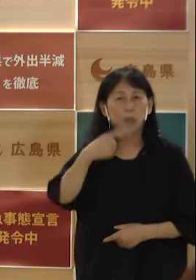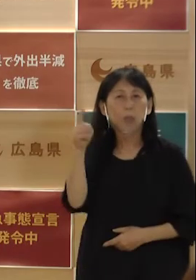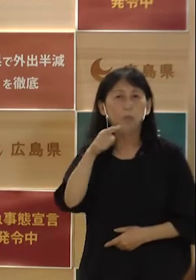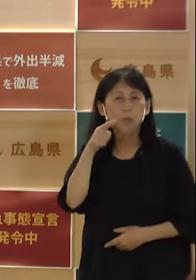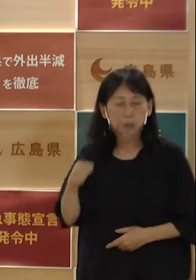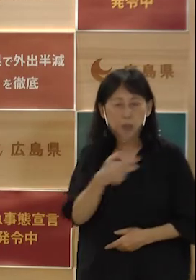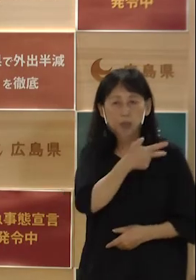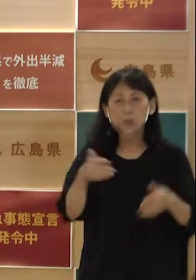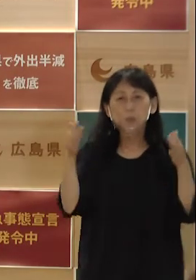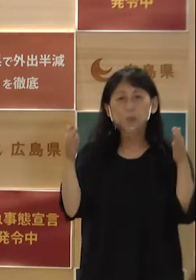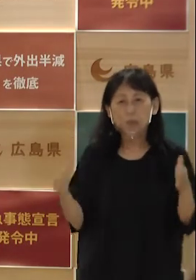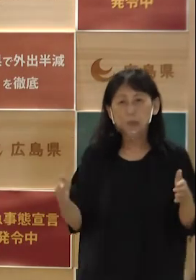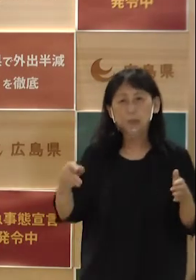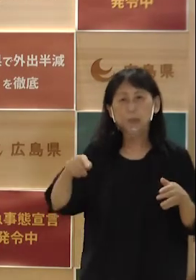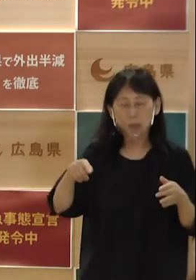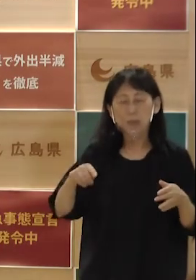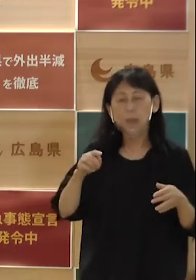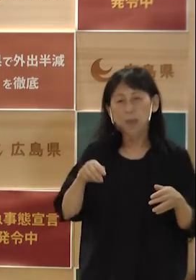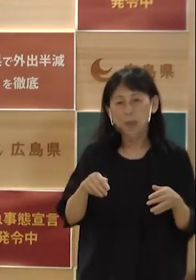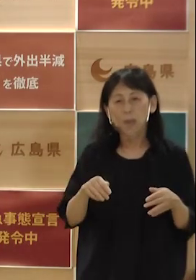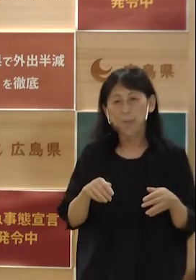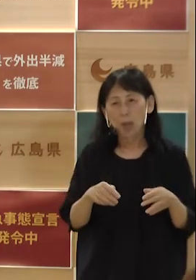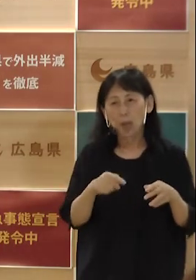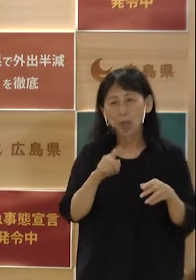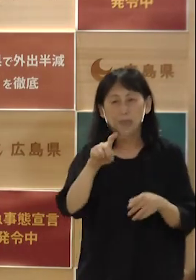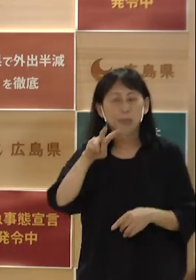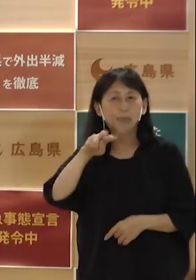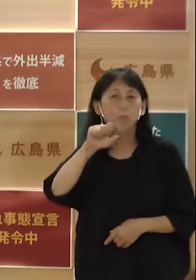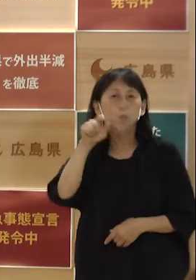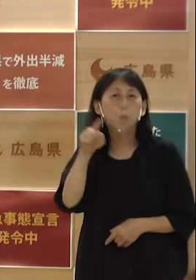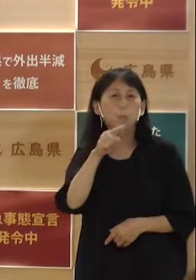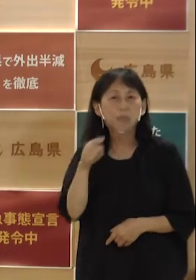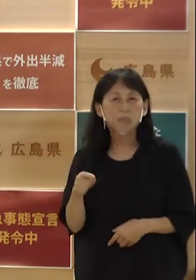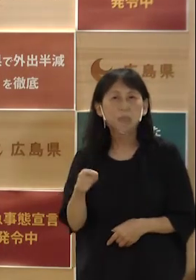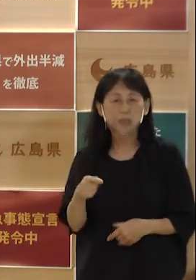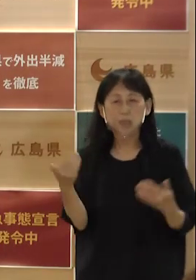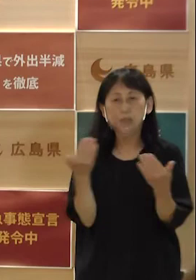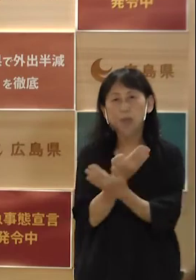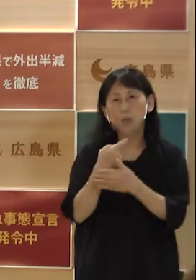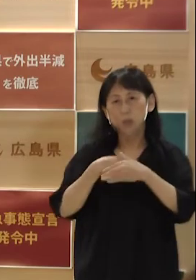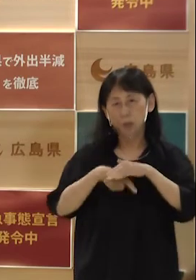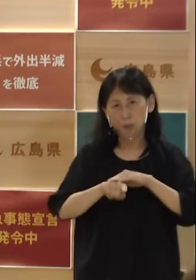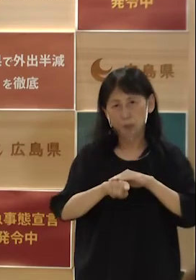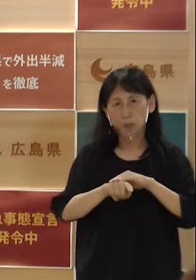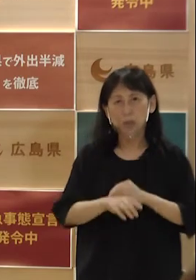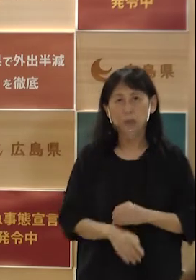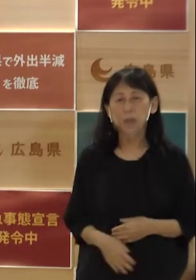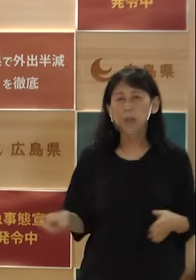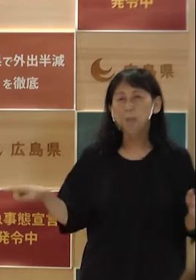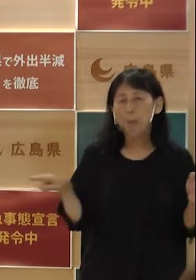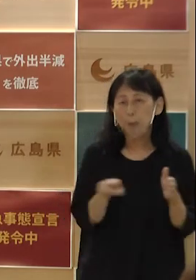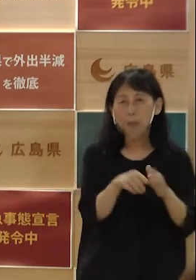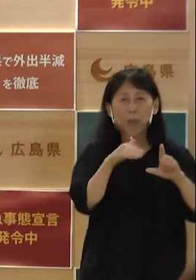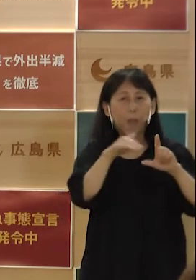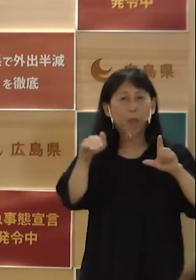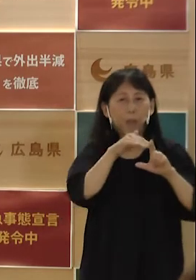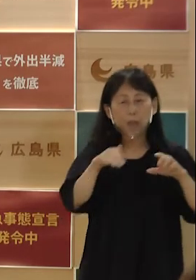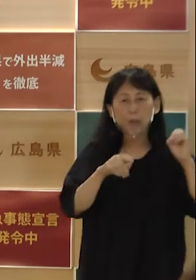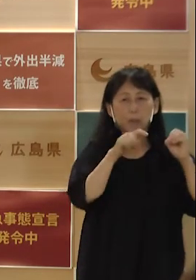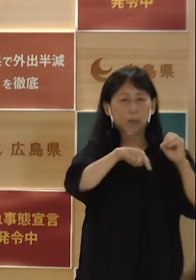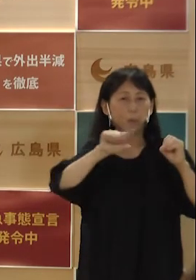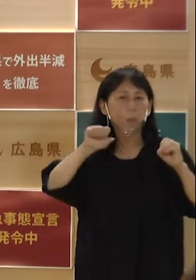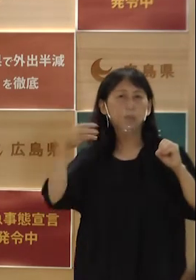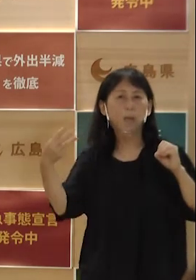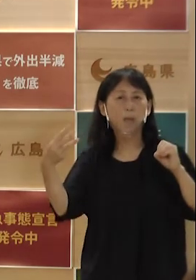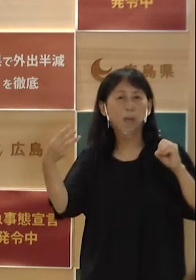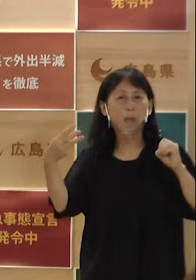人で25人数字になっています。で、これまでですね平均 0.53 という